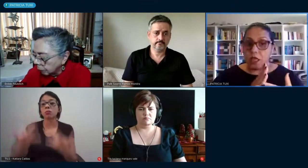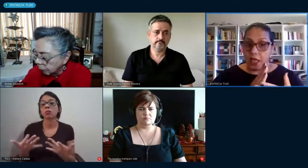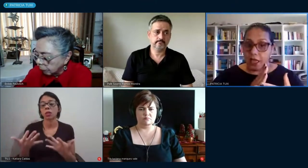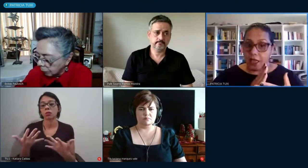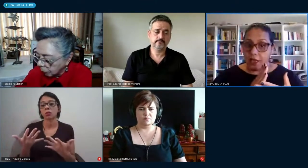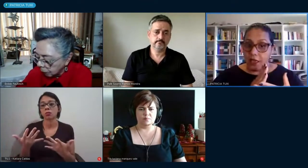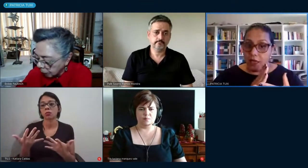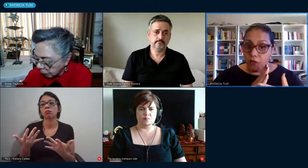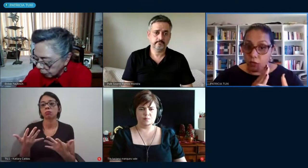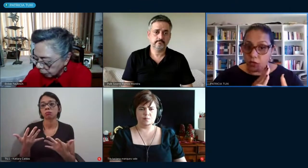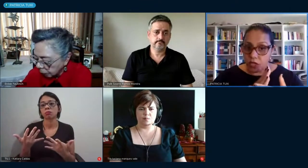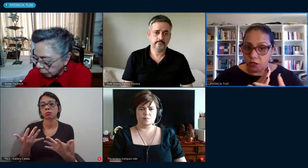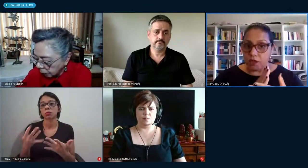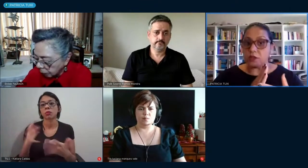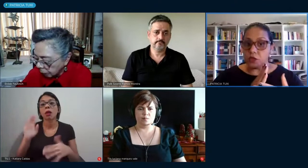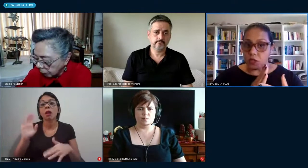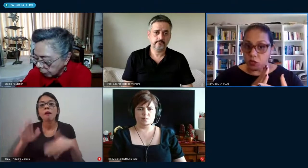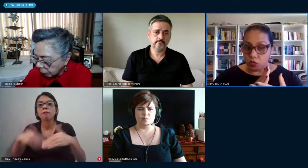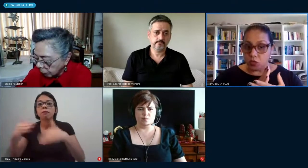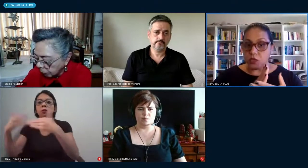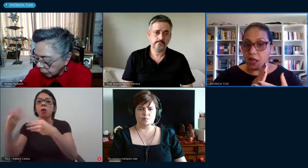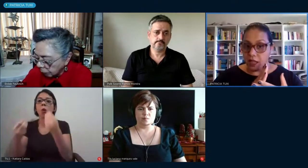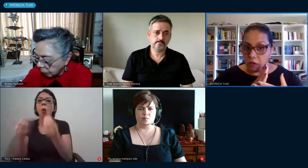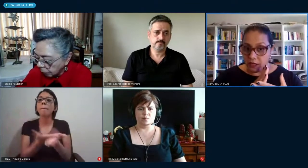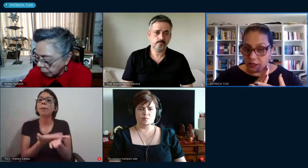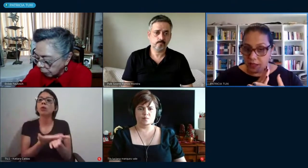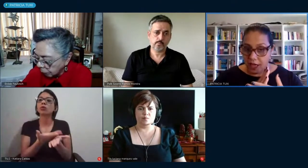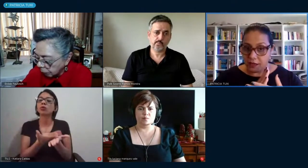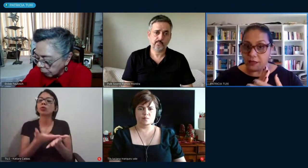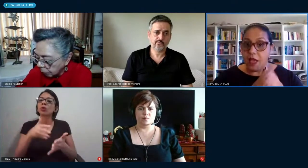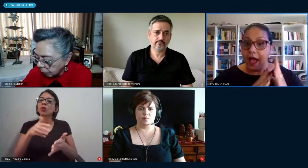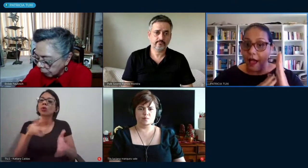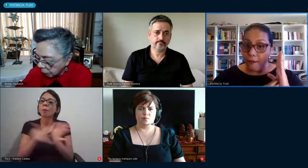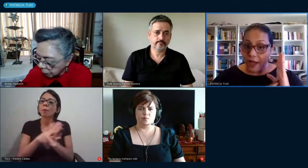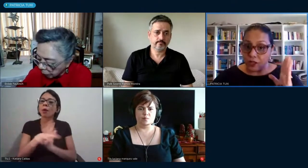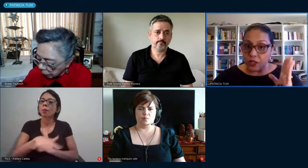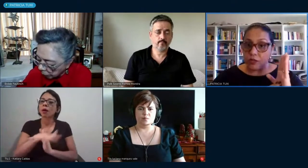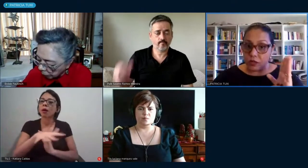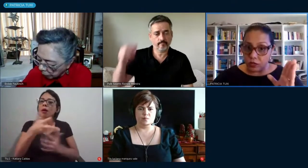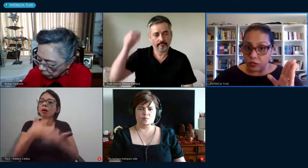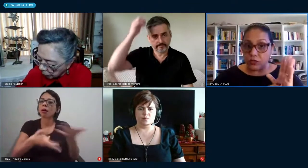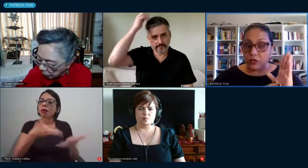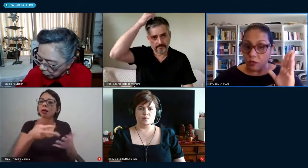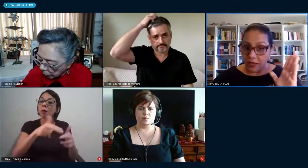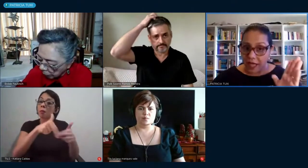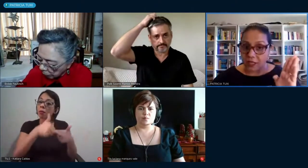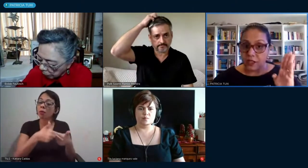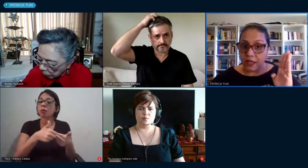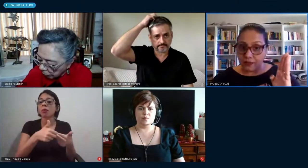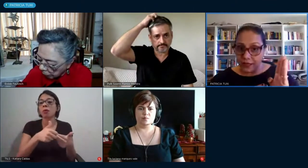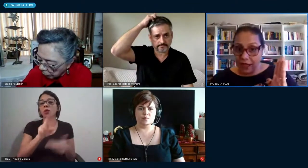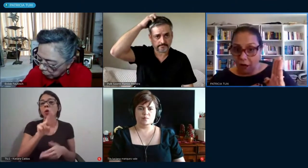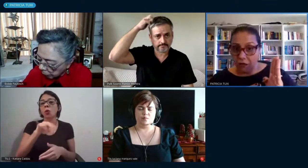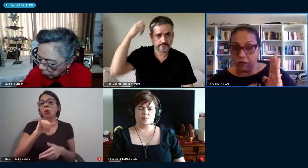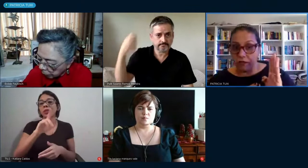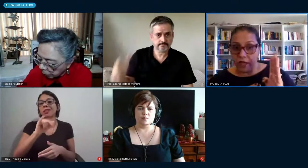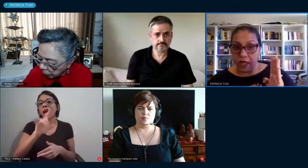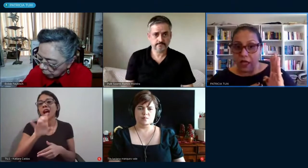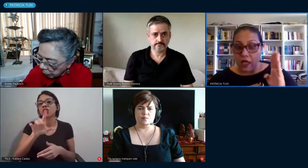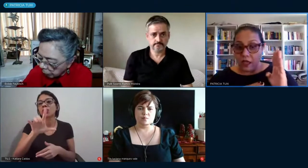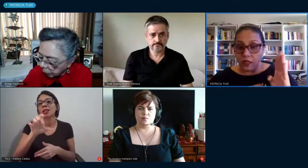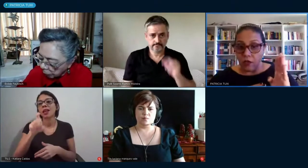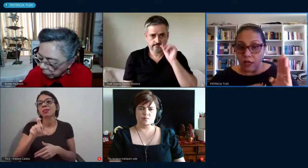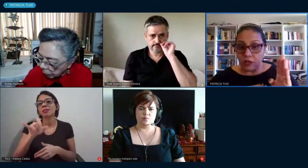explicação evolutiva dos estudos da língua de sinais a partir dos estudos da unidade lexical,